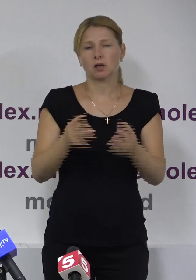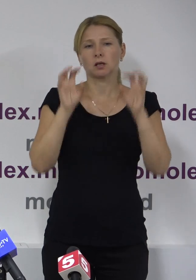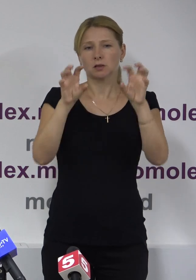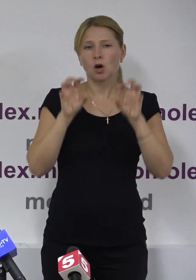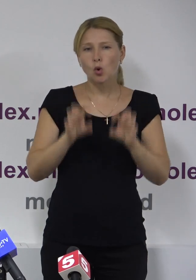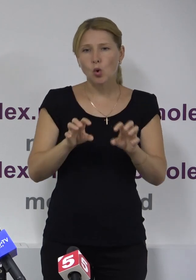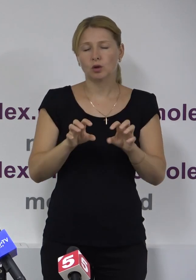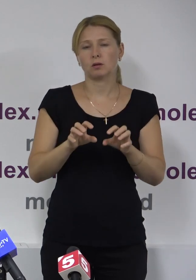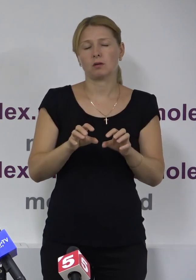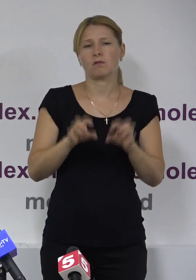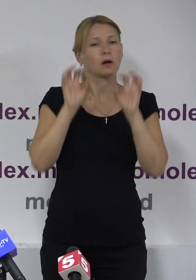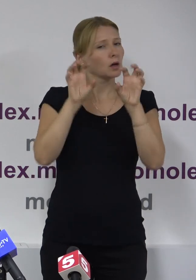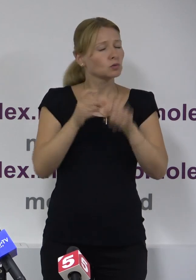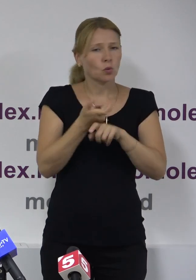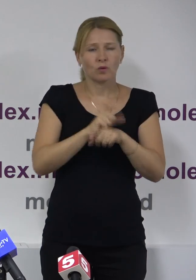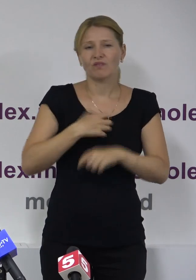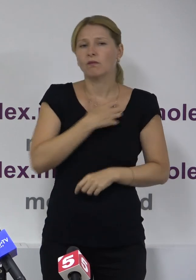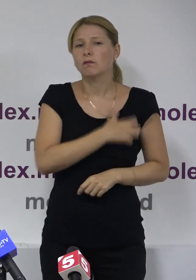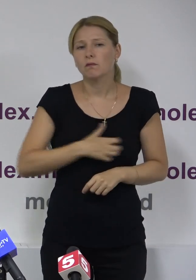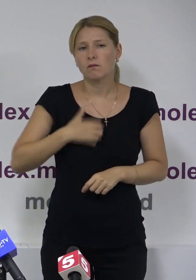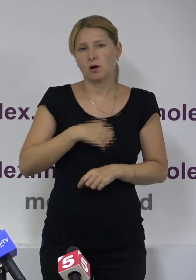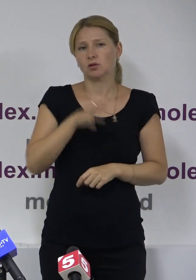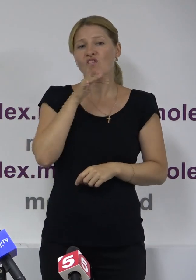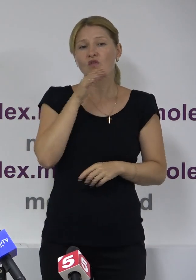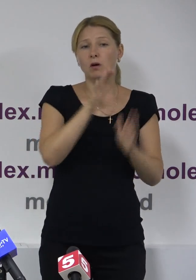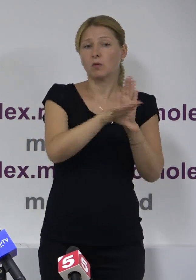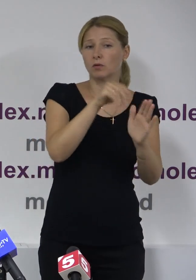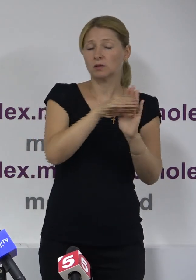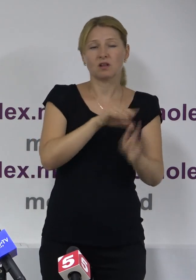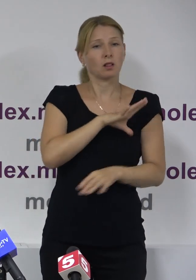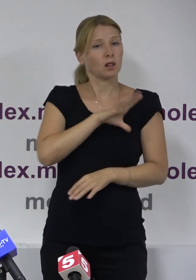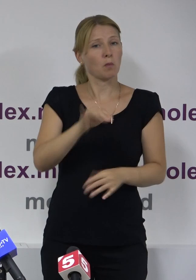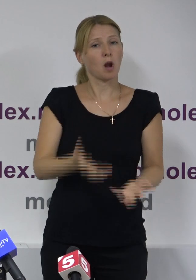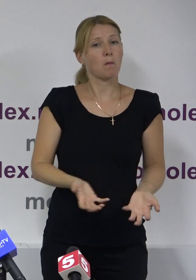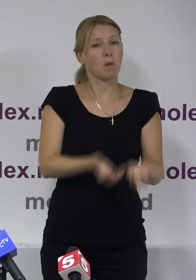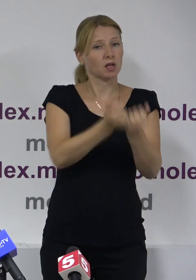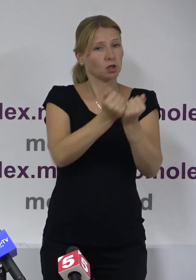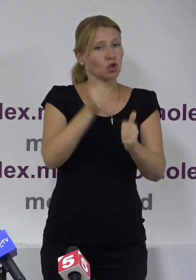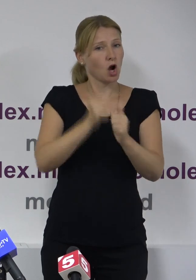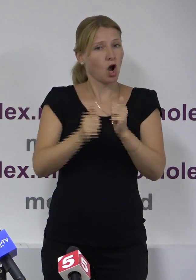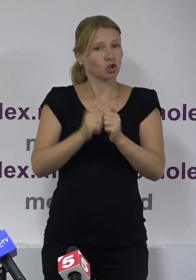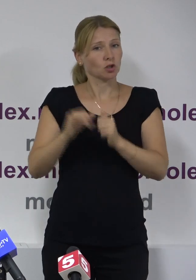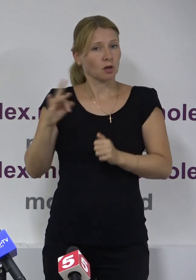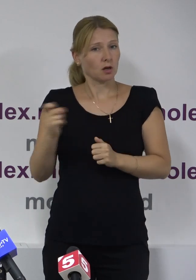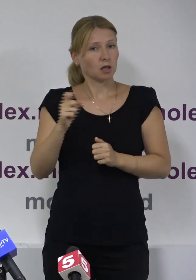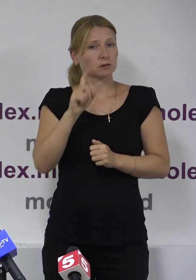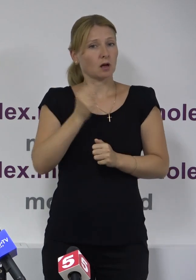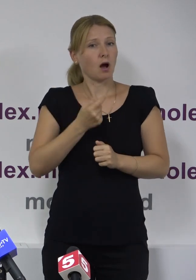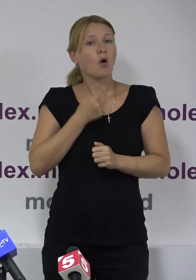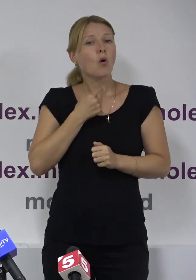legi, unele legi importante, inclusiv pentru domeniul electoral, nu au fost susținute de fiecare dată cu o